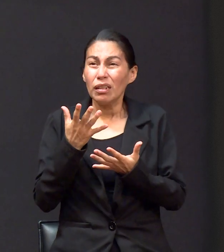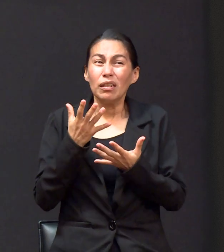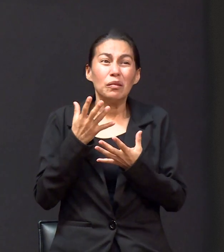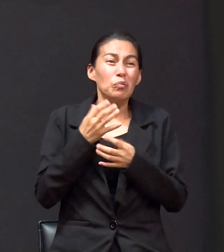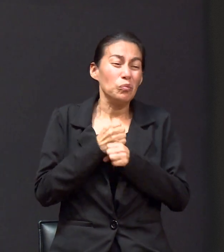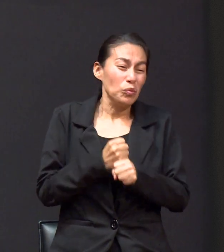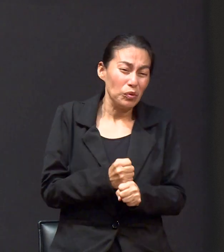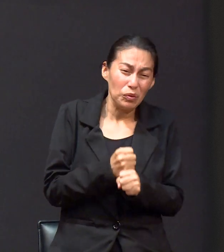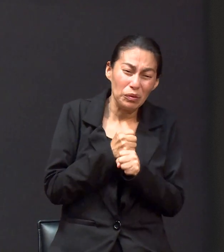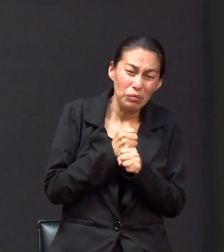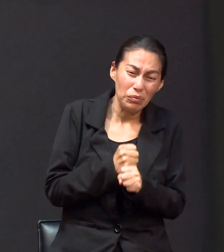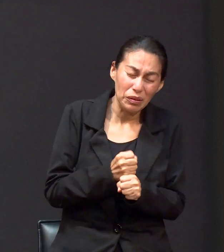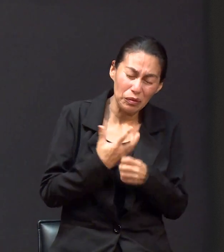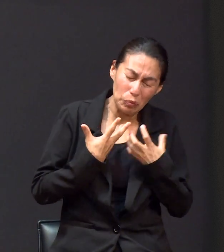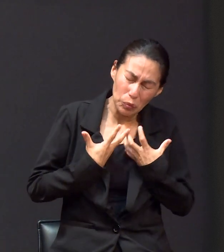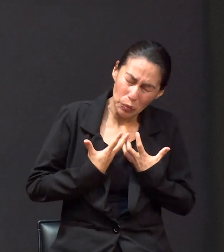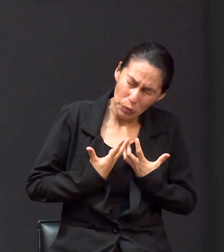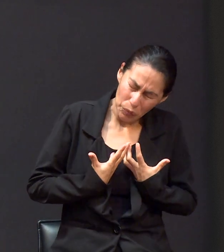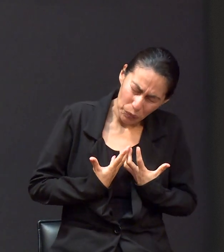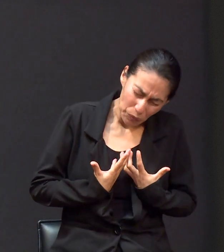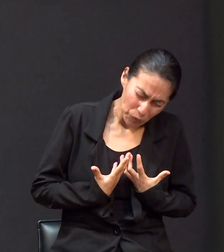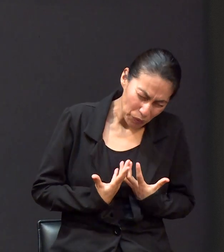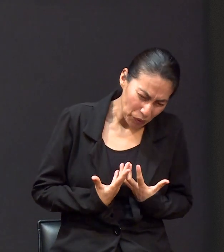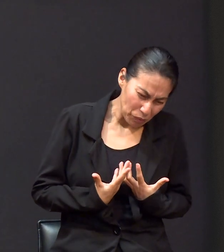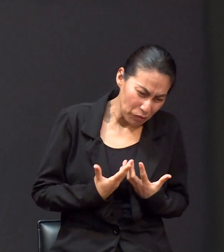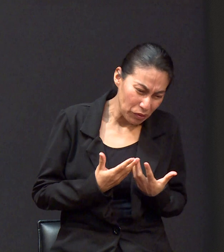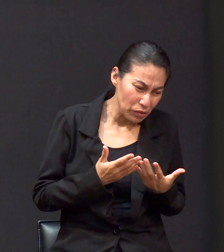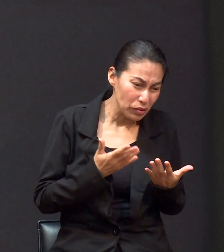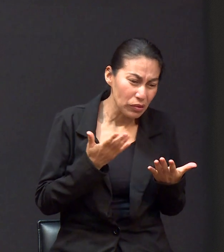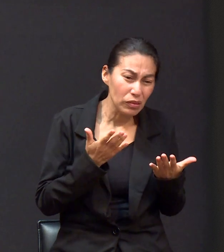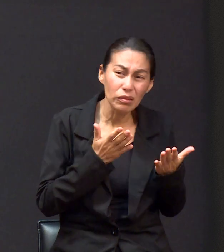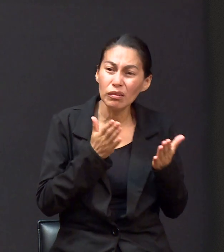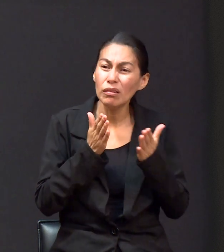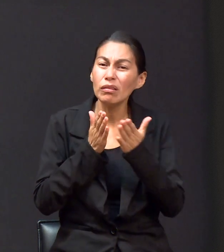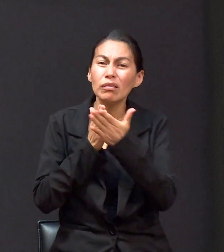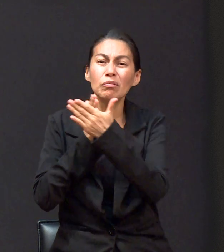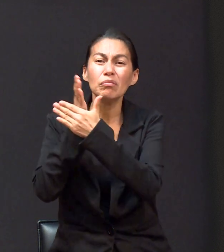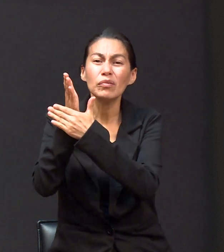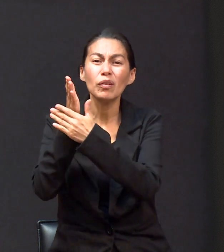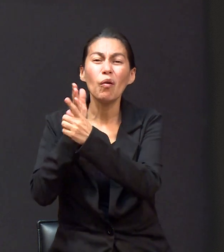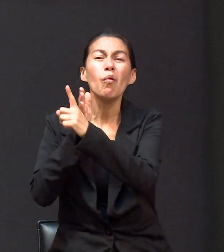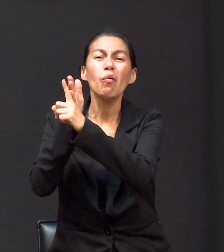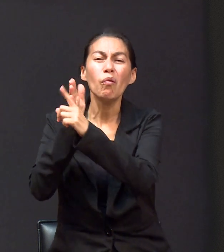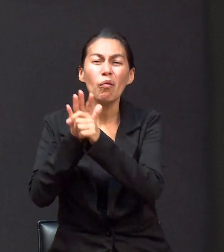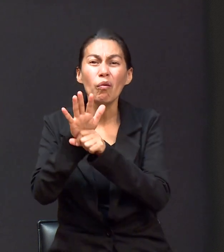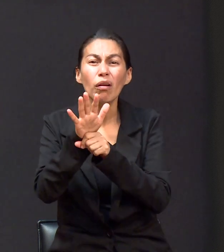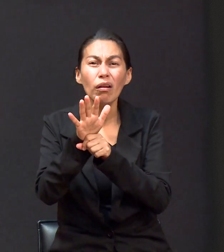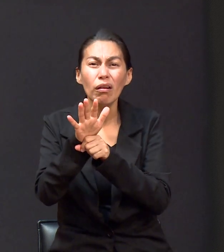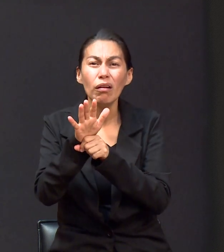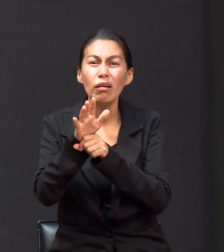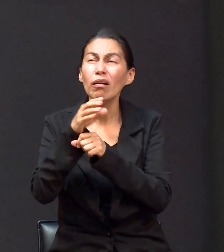en tu vida, ¿a dónde acudirás? ¿Irás a Dios en oración?